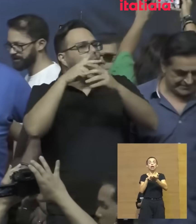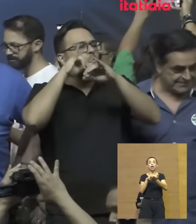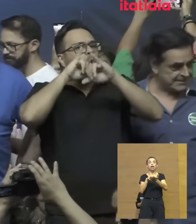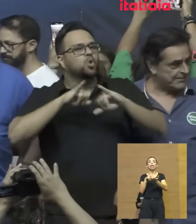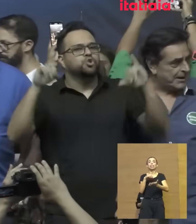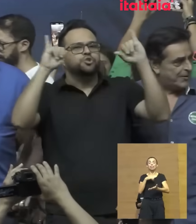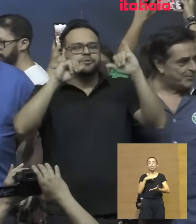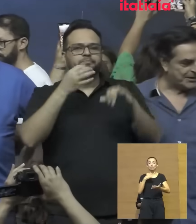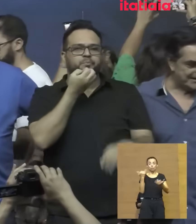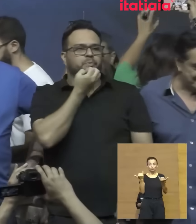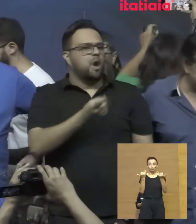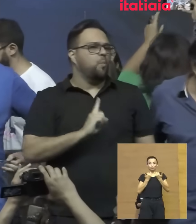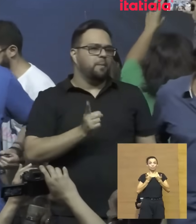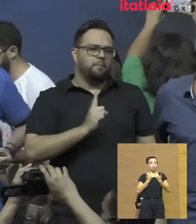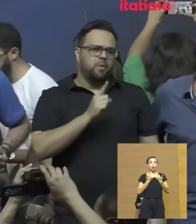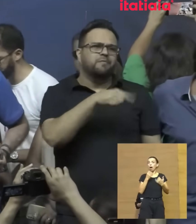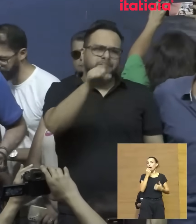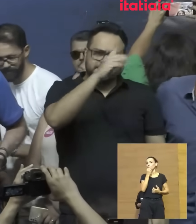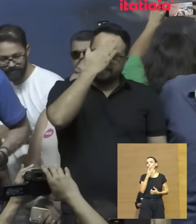nada boa.